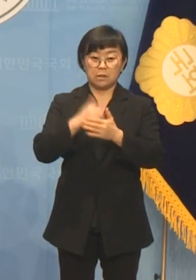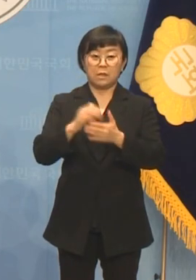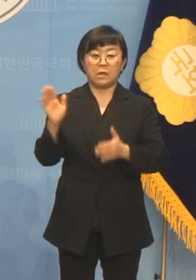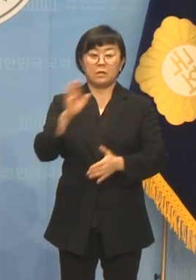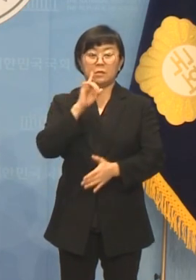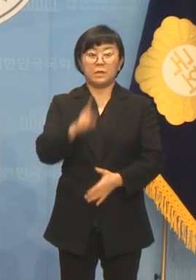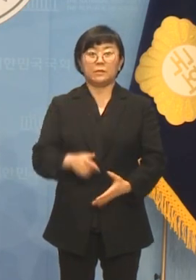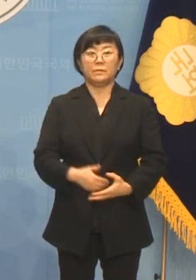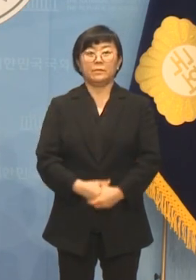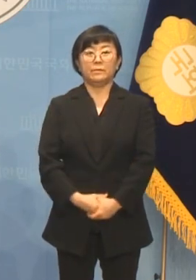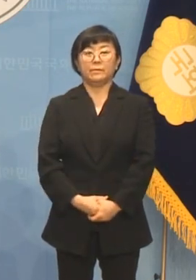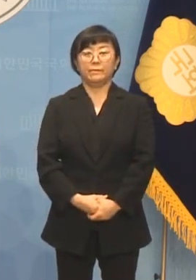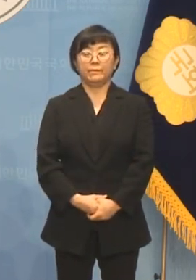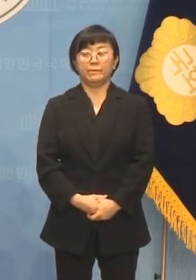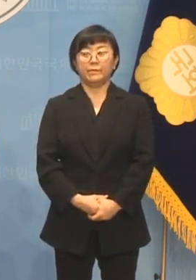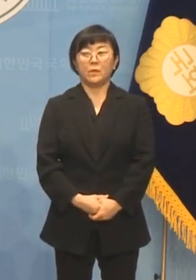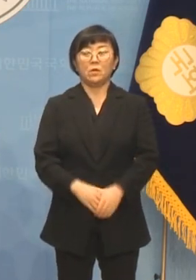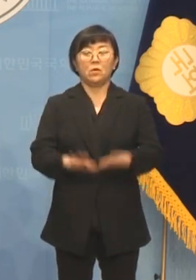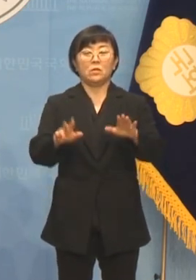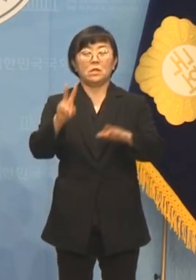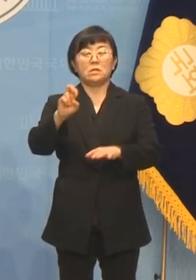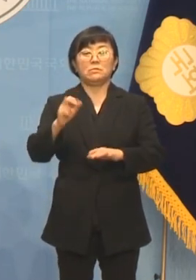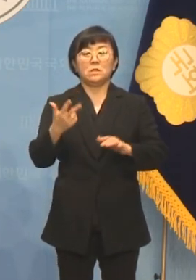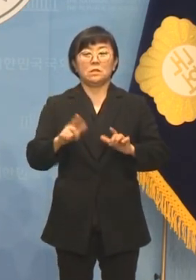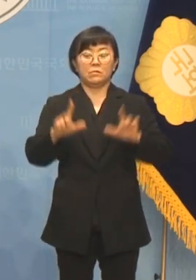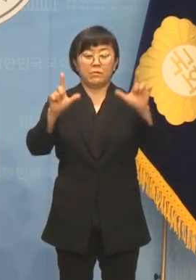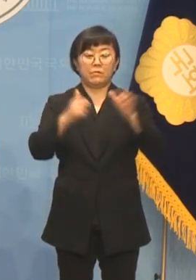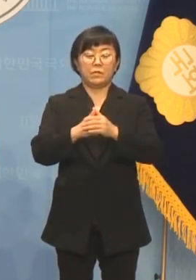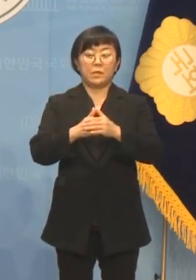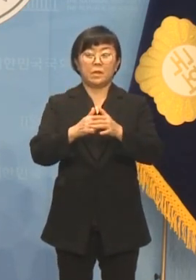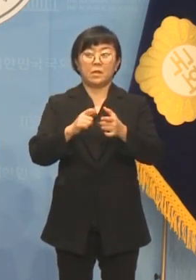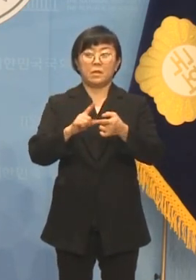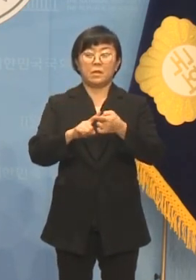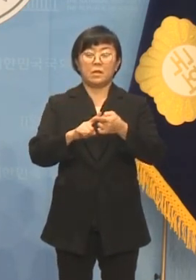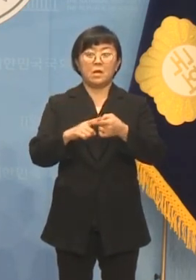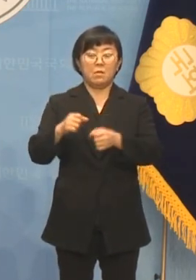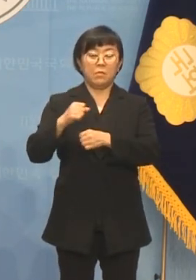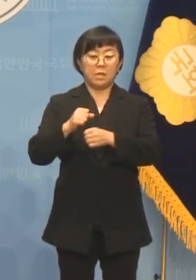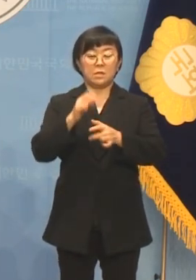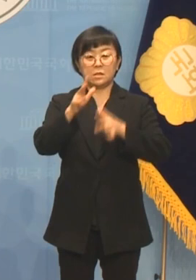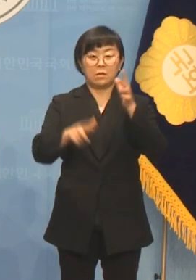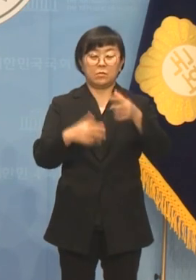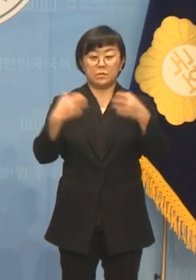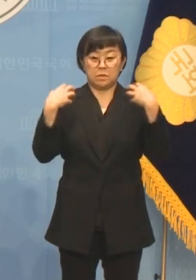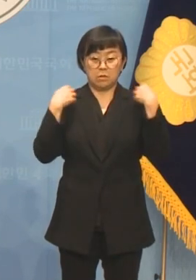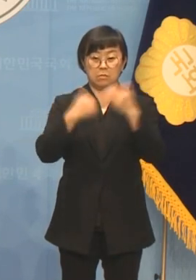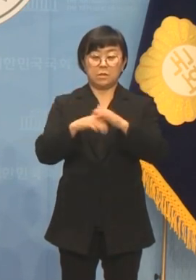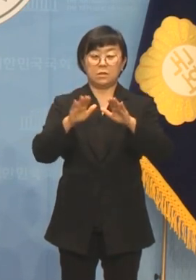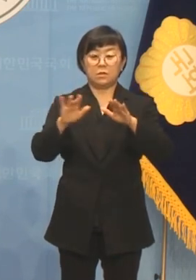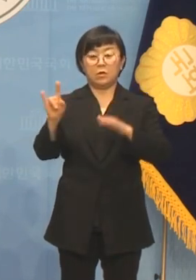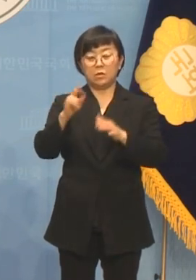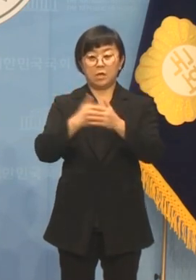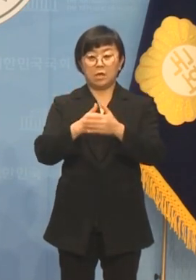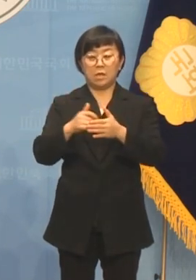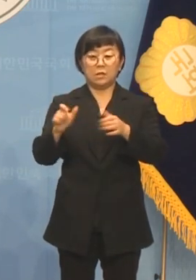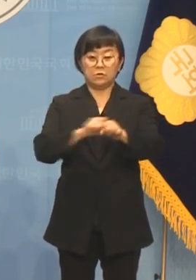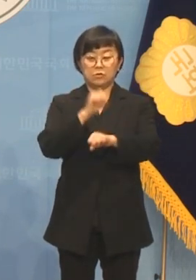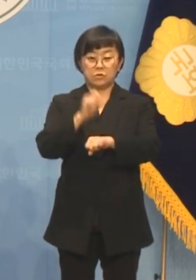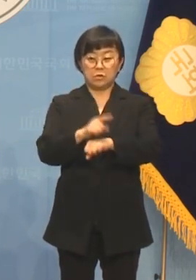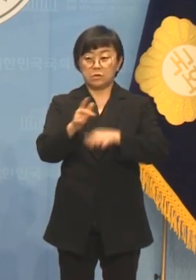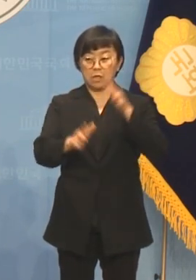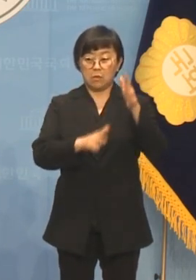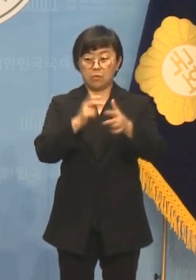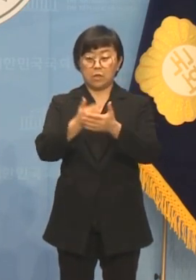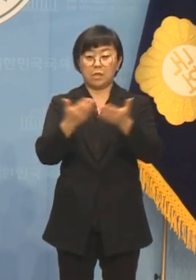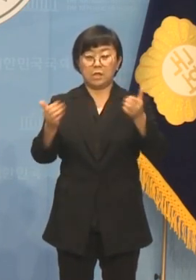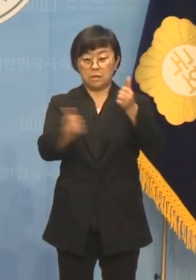않을 것입니다. 오는 27일에 방위산업청은 현대중공업 특수선 사업부와